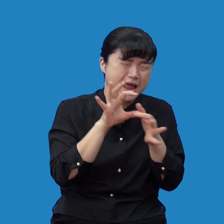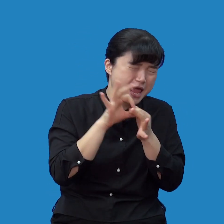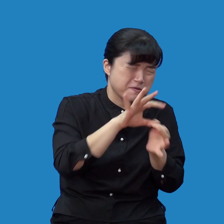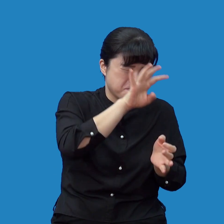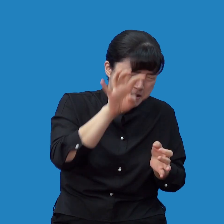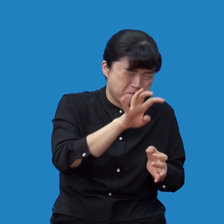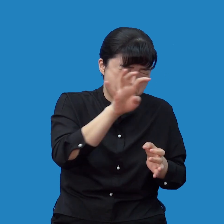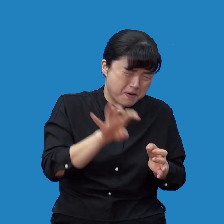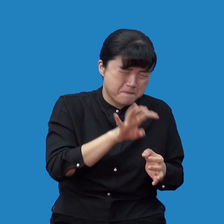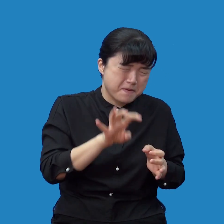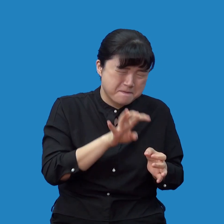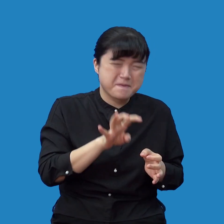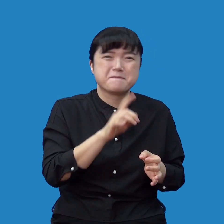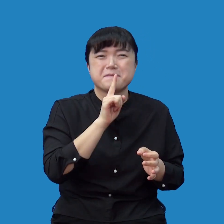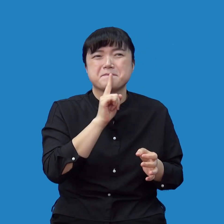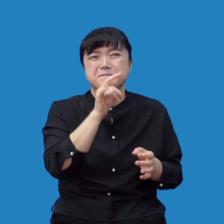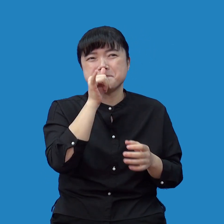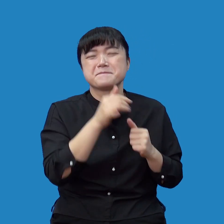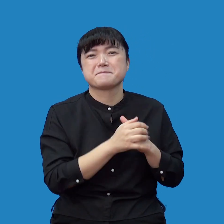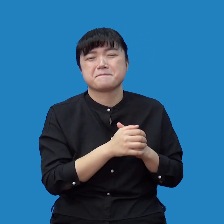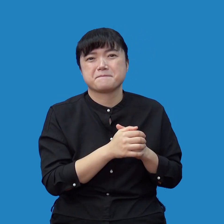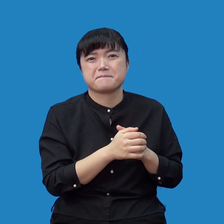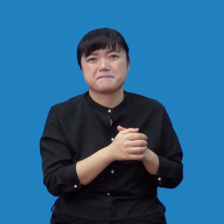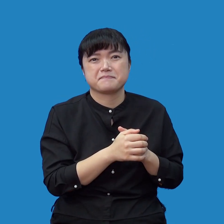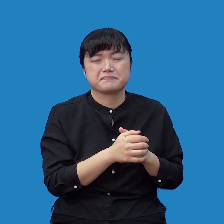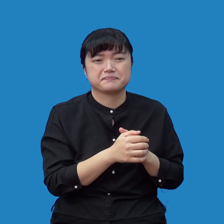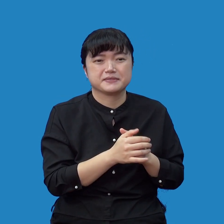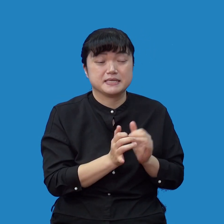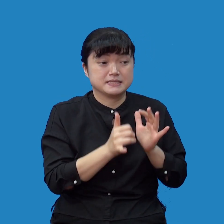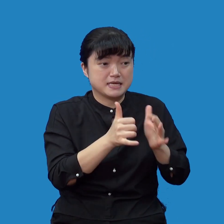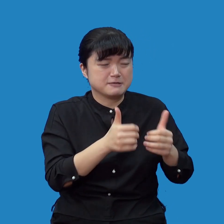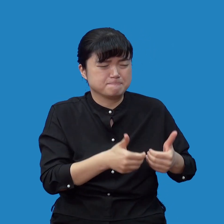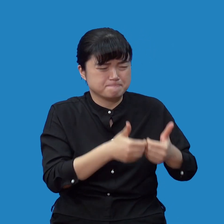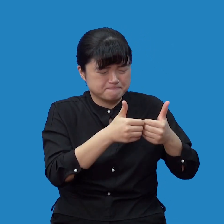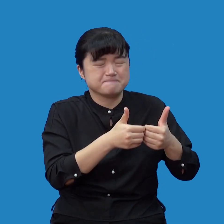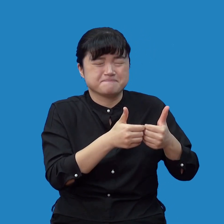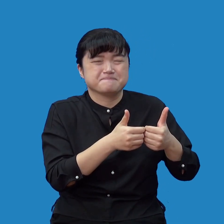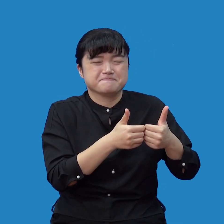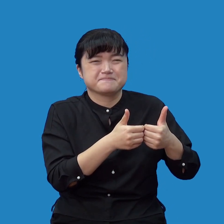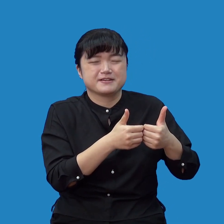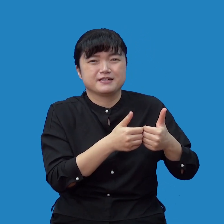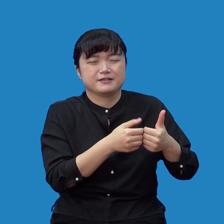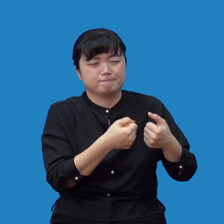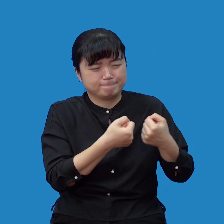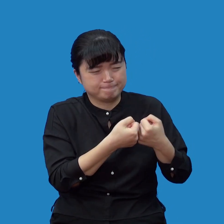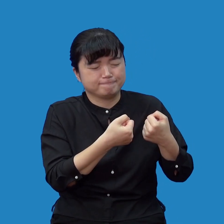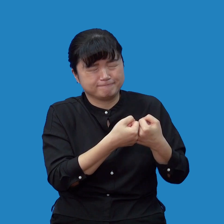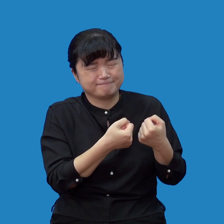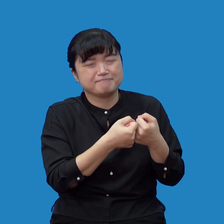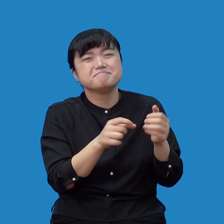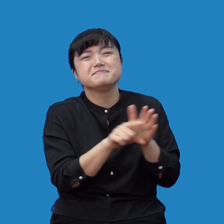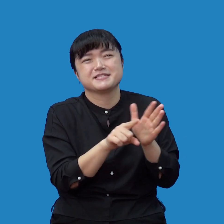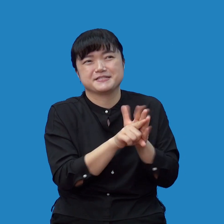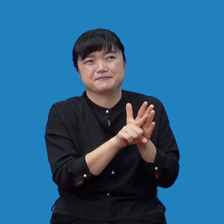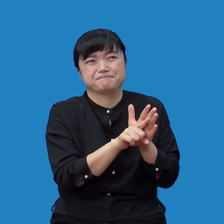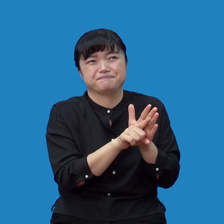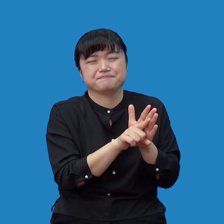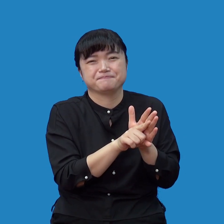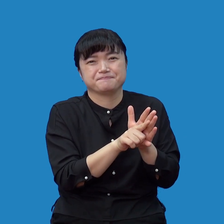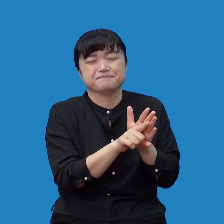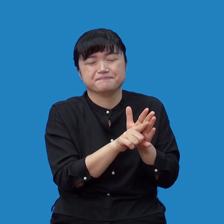없이 이것을 반복하면서 이 세상에 맞서서 승리했던 우리 믿음의 선진들의 이야기를 합니다.